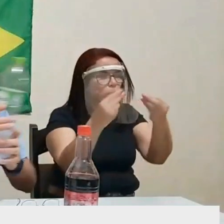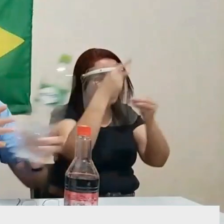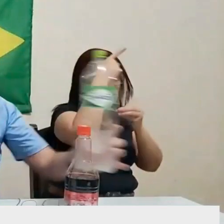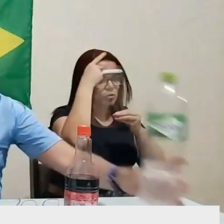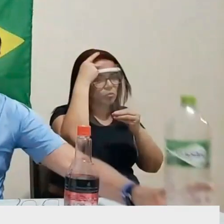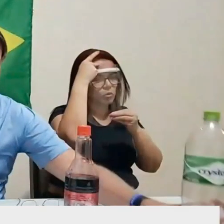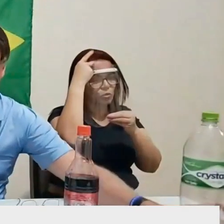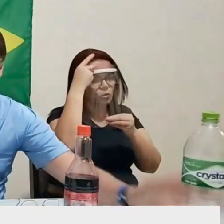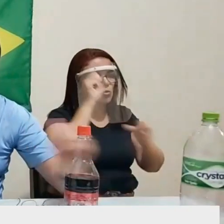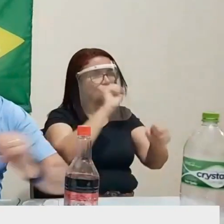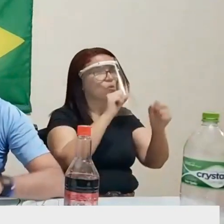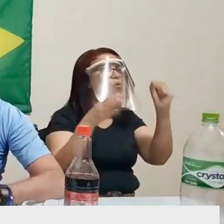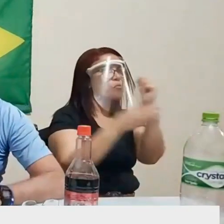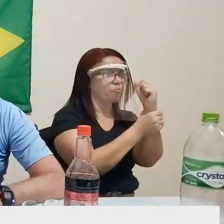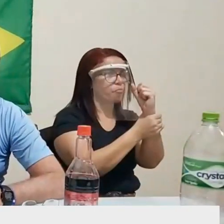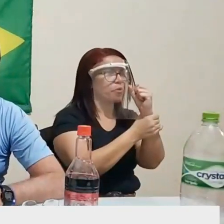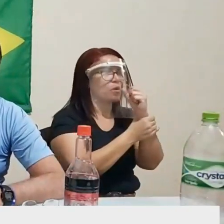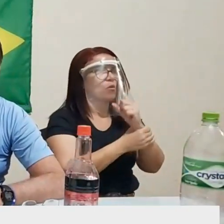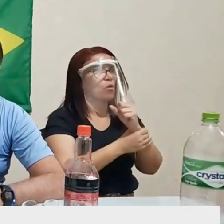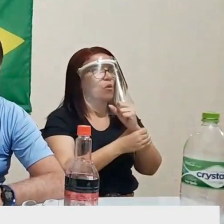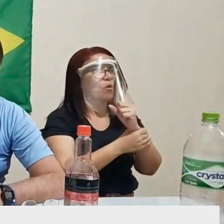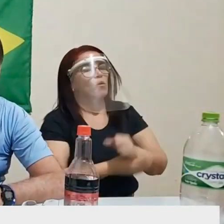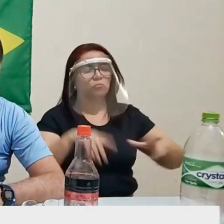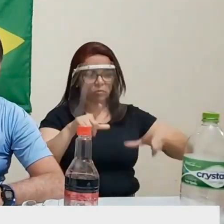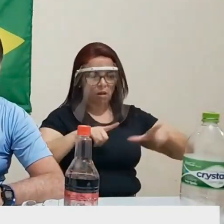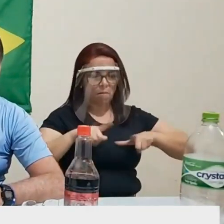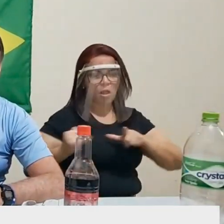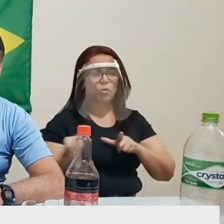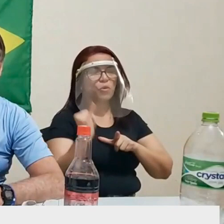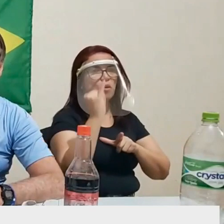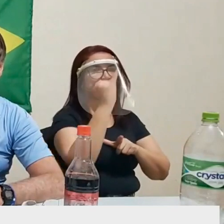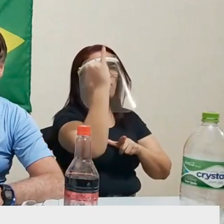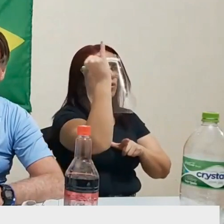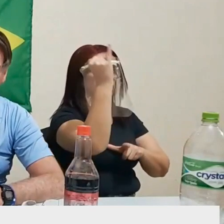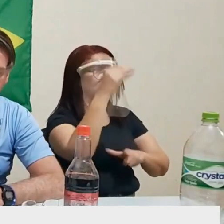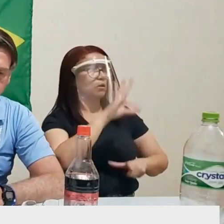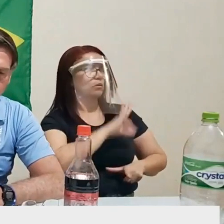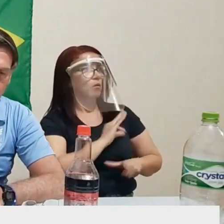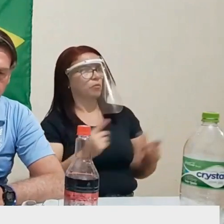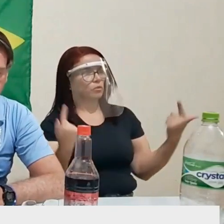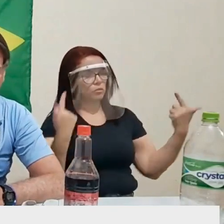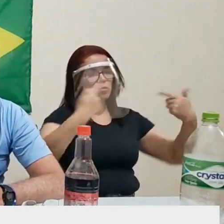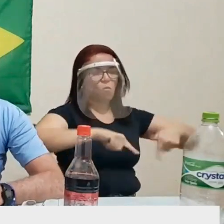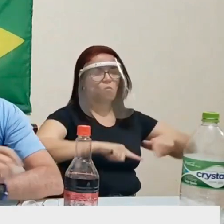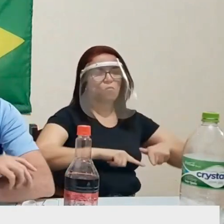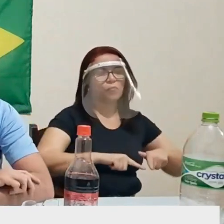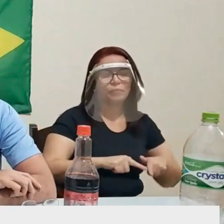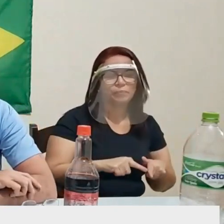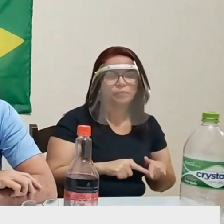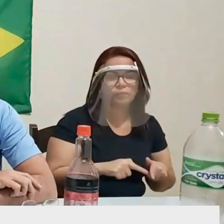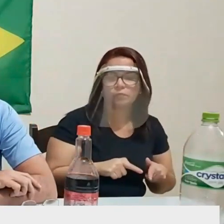combate à criminalidade organizada. Nós trabalhamos de forma muito intensa com a Polícia